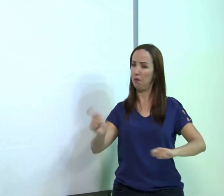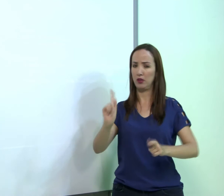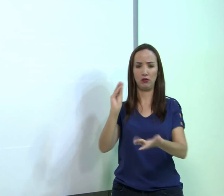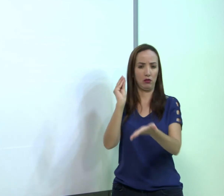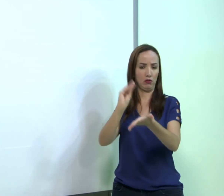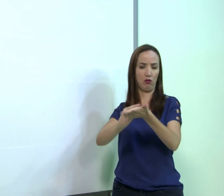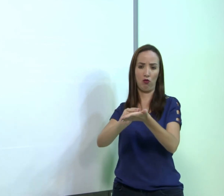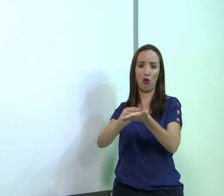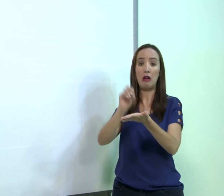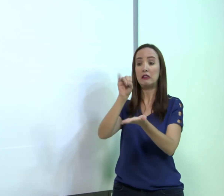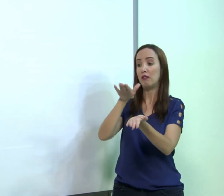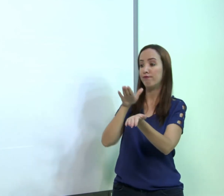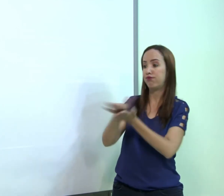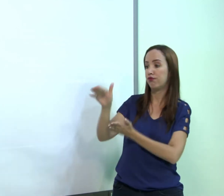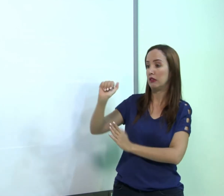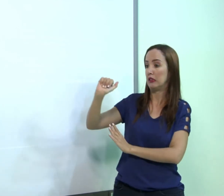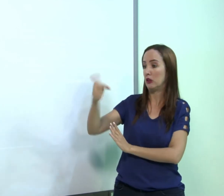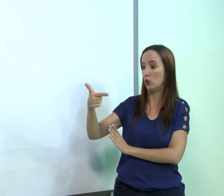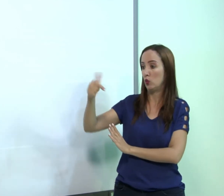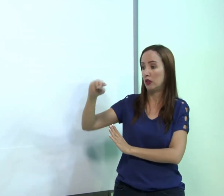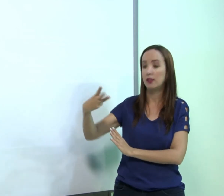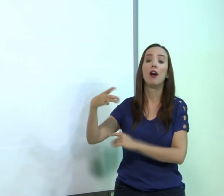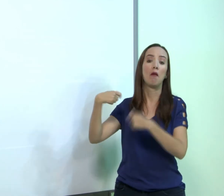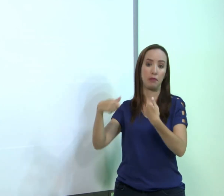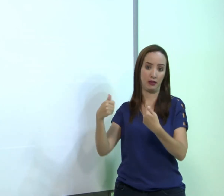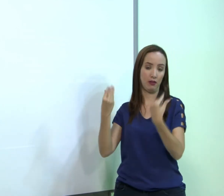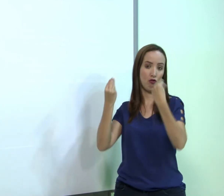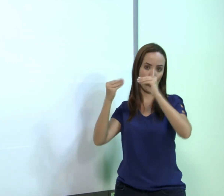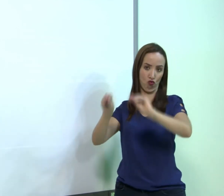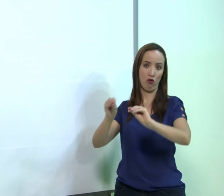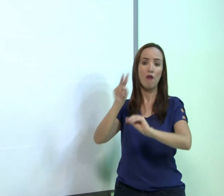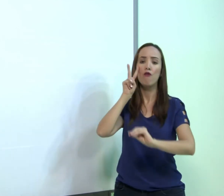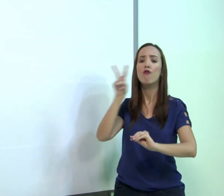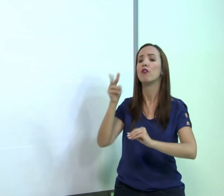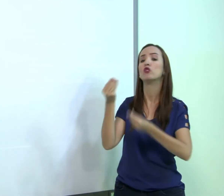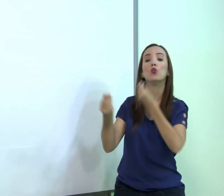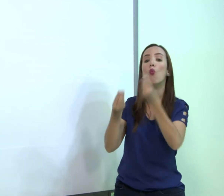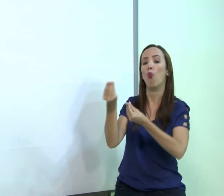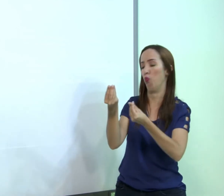Se é a primeira edição, não precisa colocar. A partir da segunda, coloca-se.